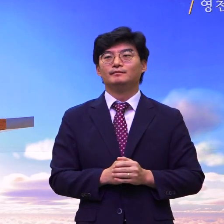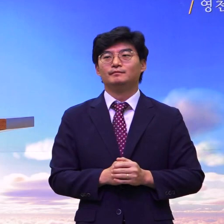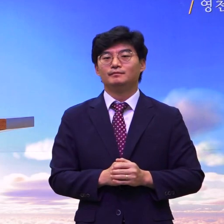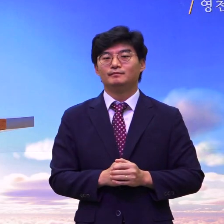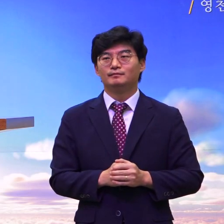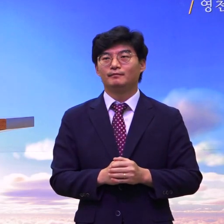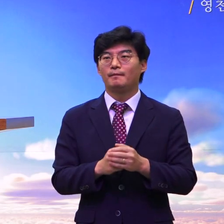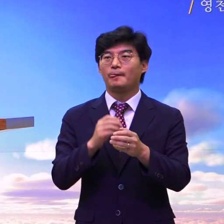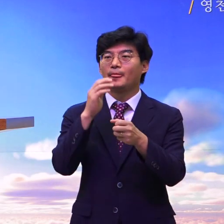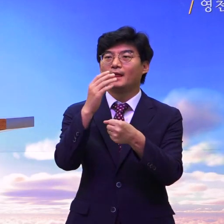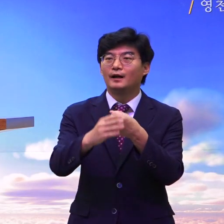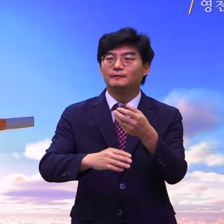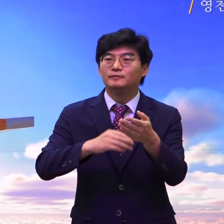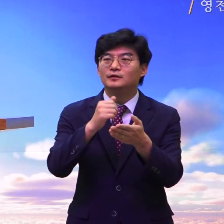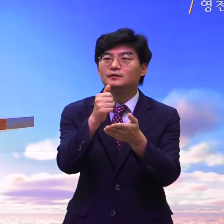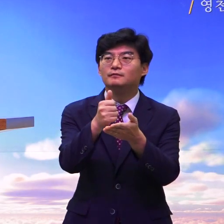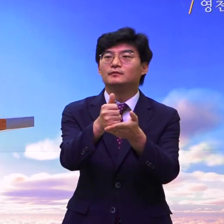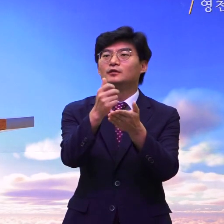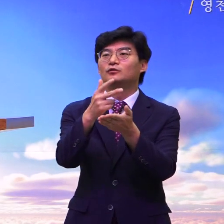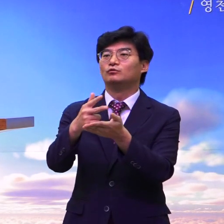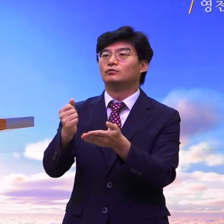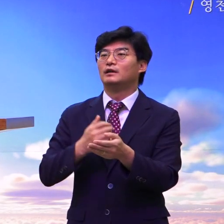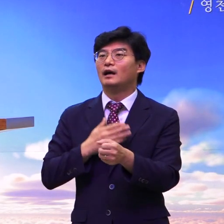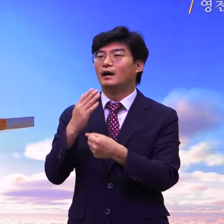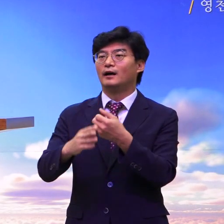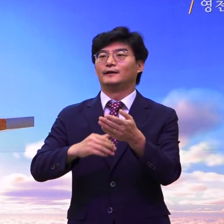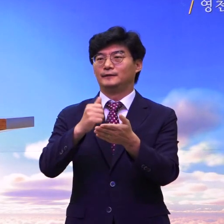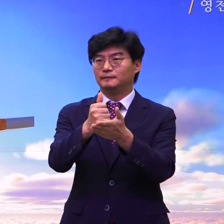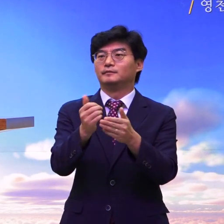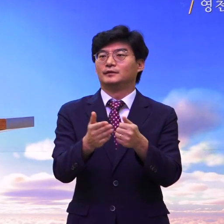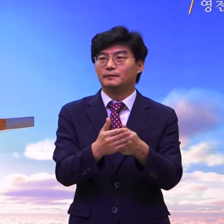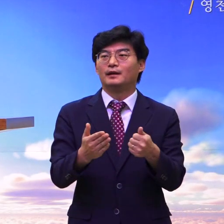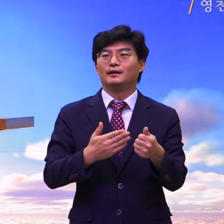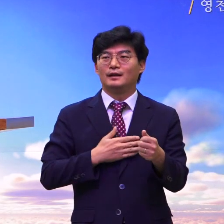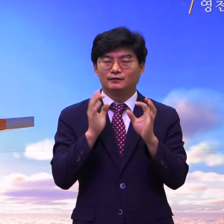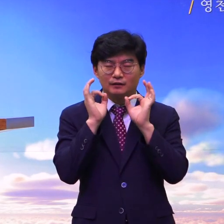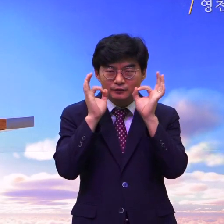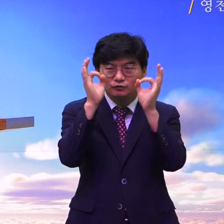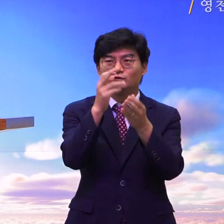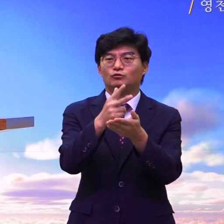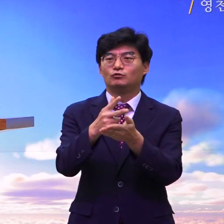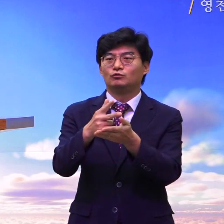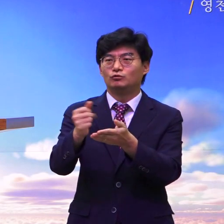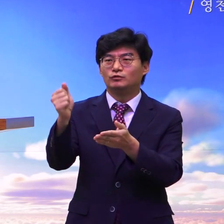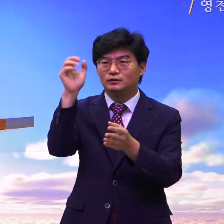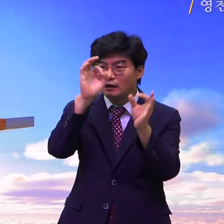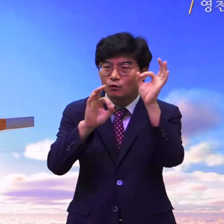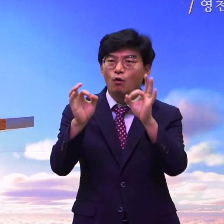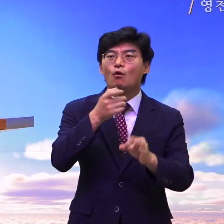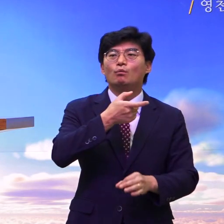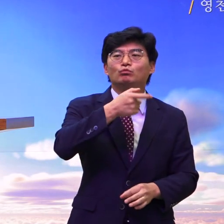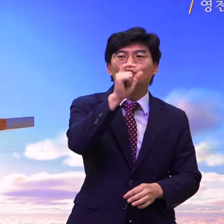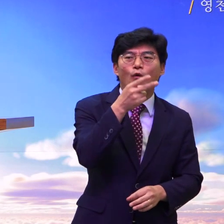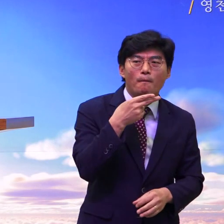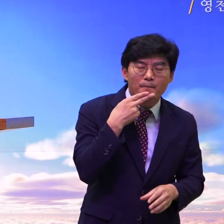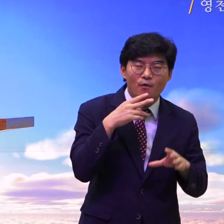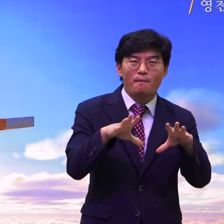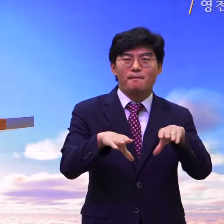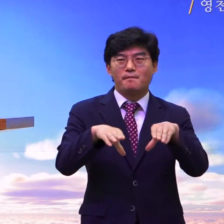봉독하겠습니다. 하나님이여, 주는 나의 하나님이시라. 내가 간절히 주를 찾되 물이 없고 마르고